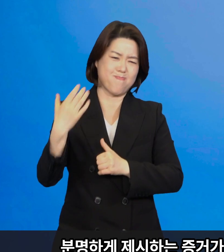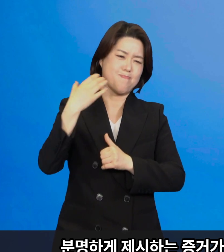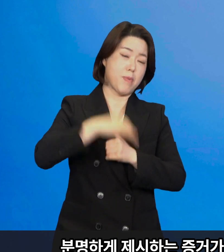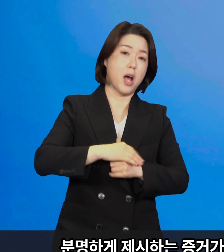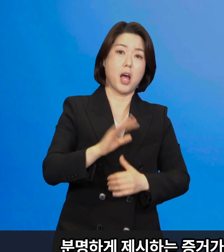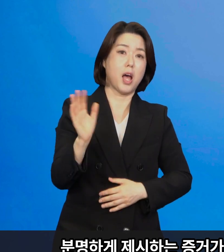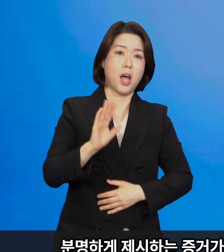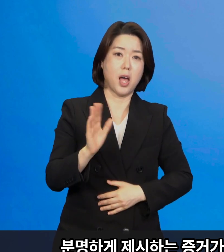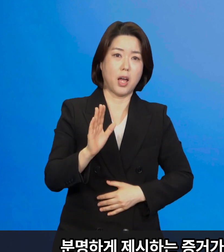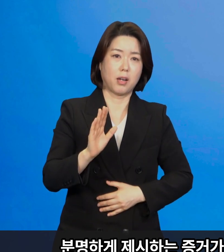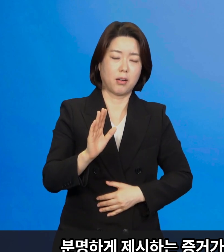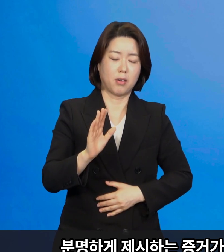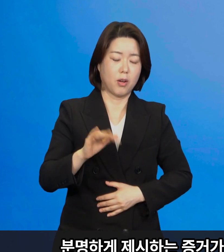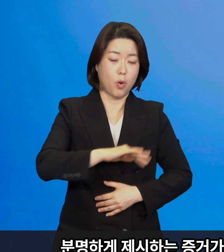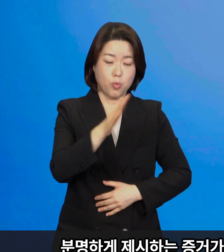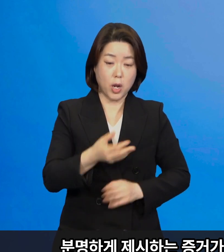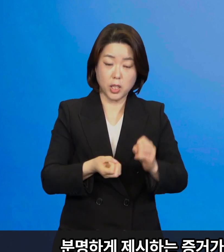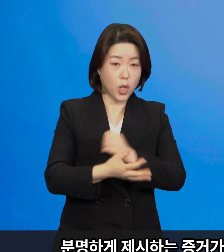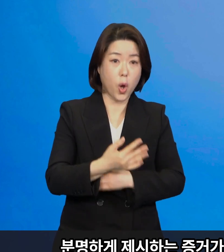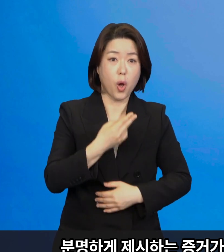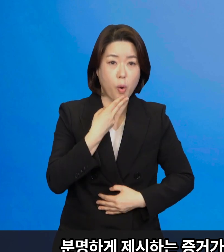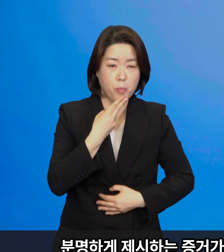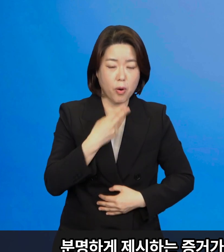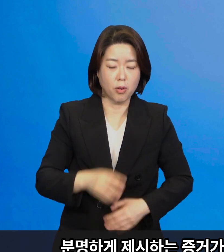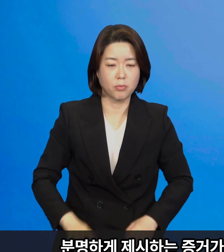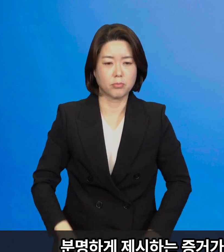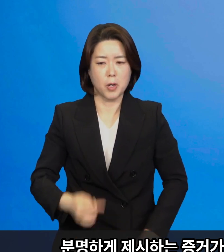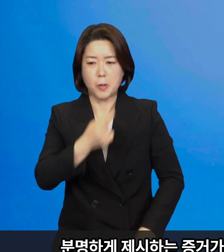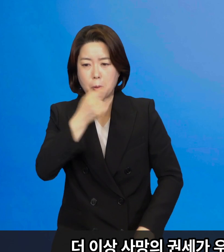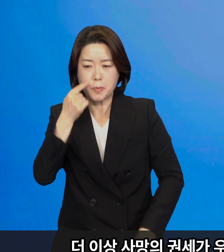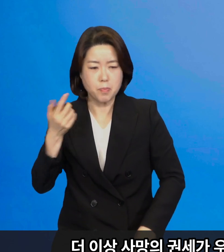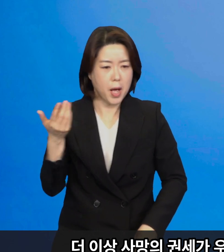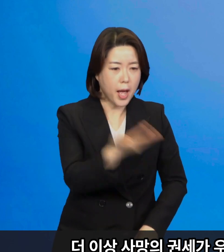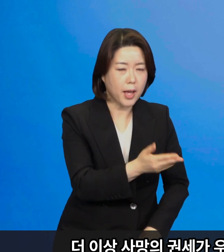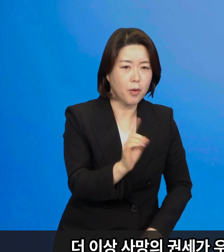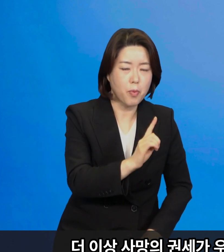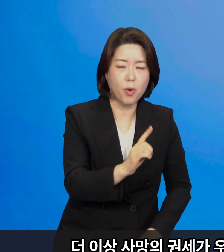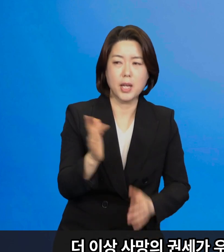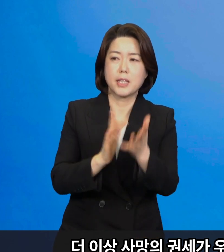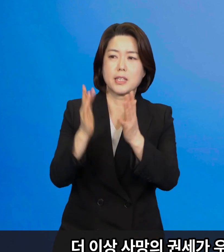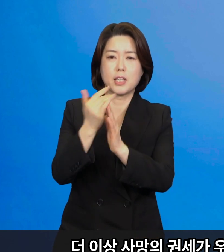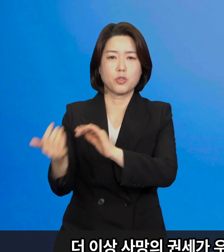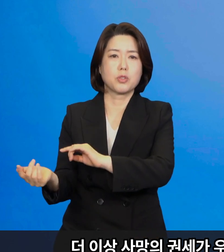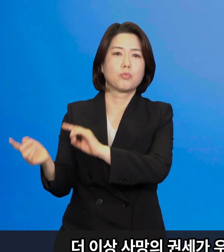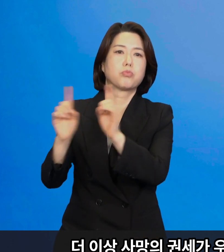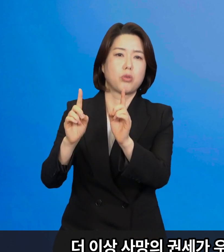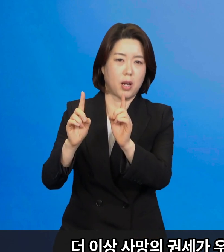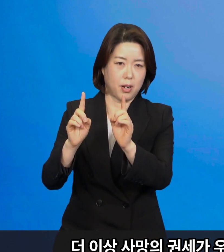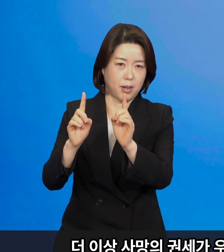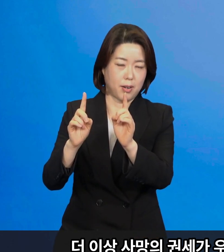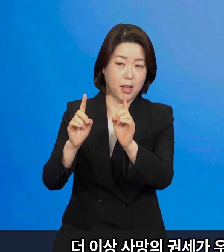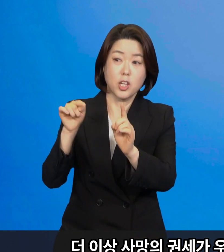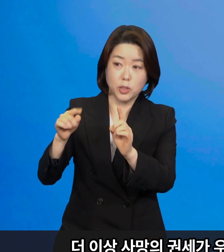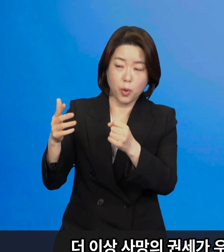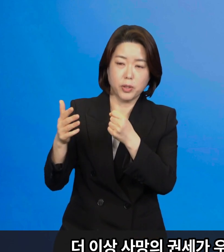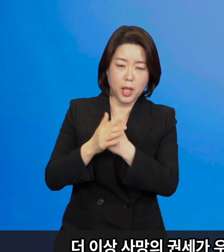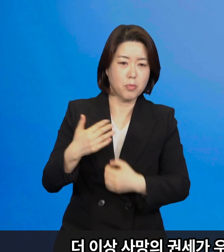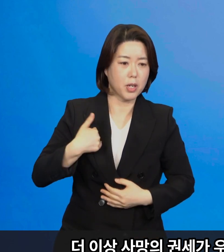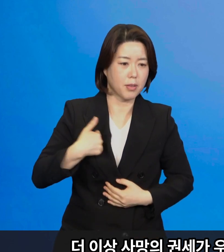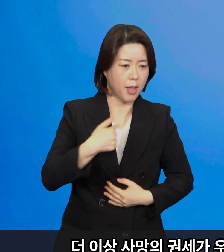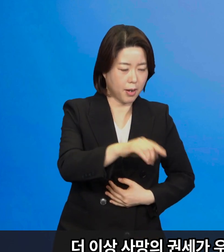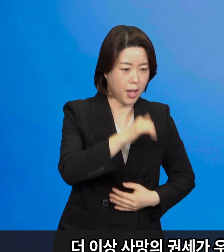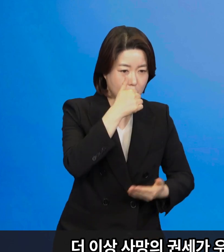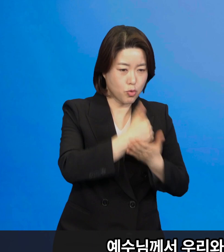없음을 분명하게 제시하는 증거가 바로 부활이라고 하는 거예요. 더 이상 사망의 권세가 우리를 사로잡을 수 없다는